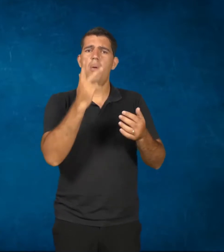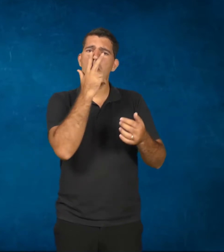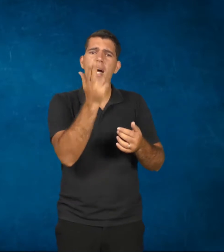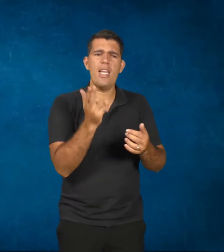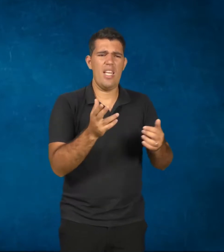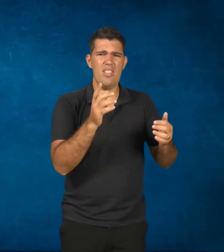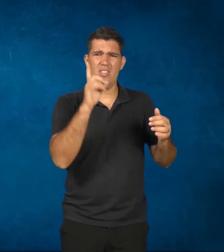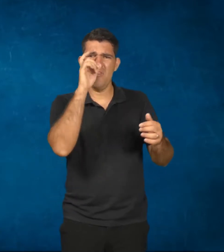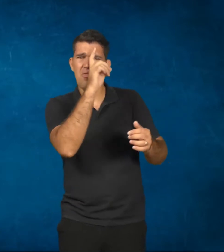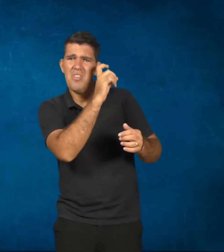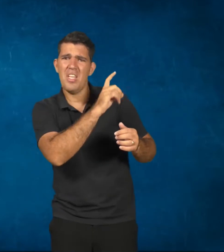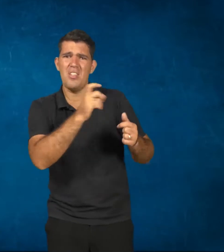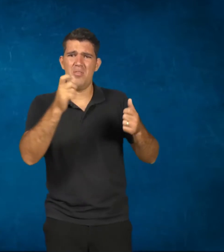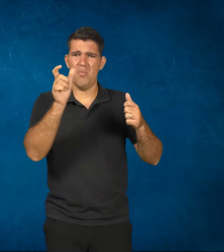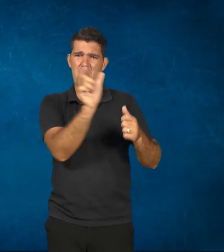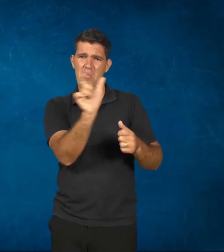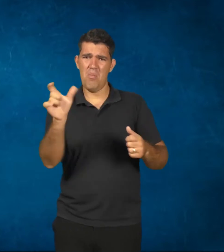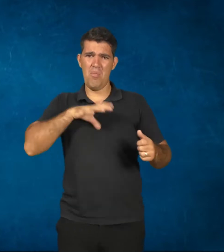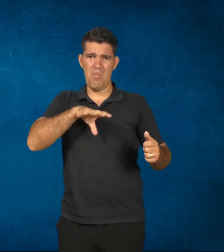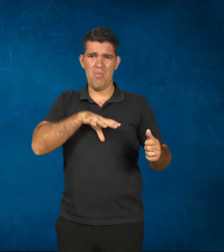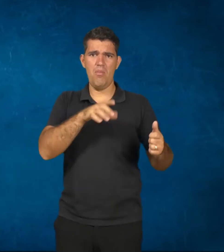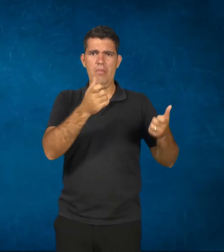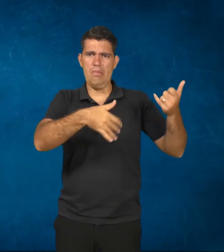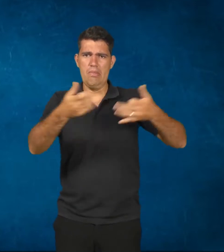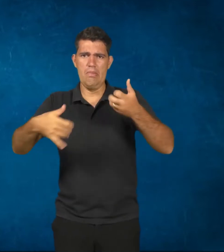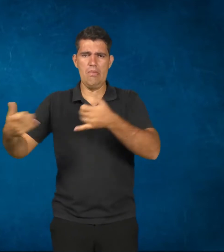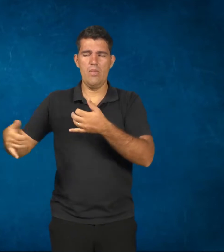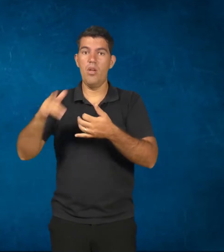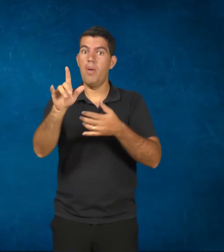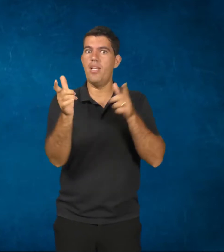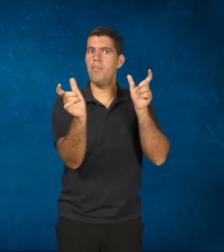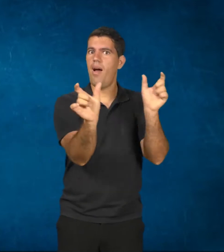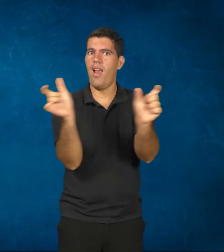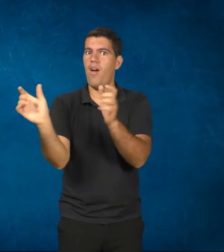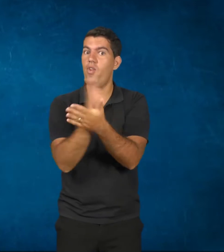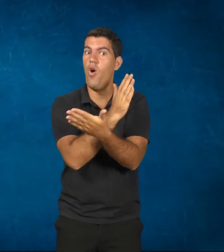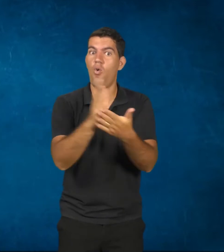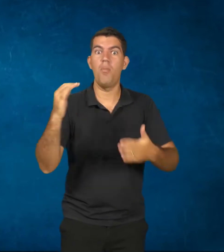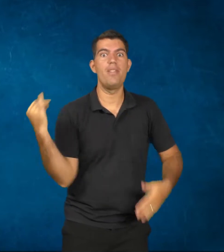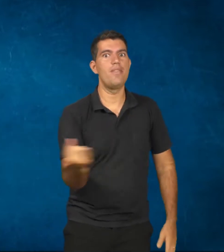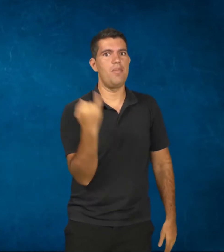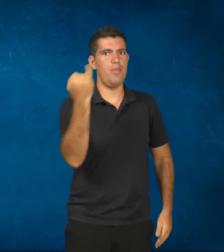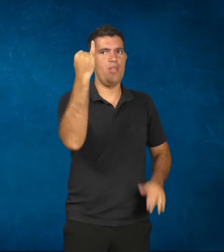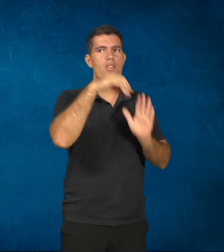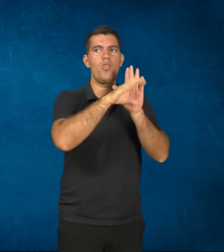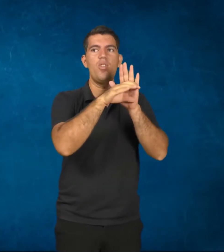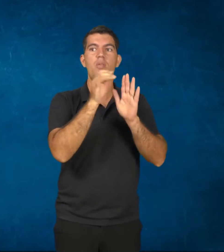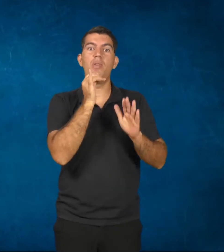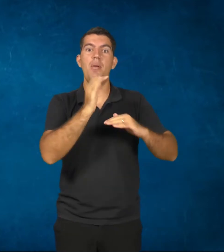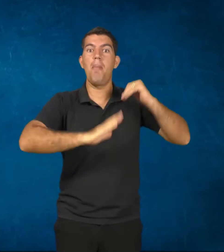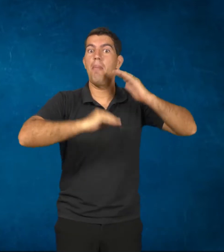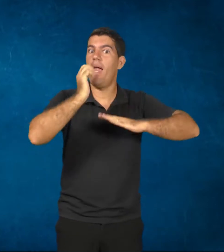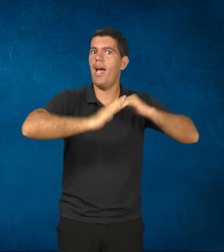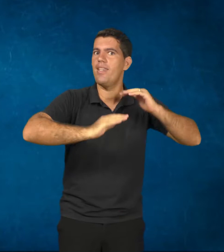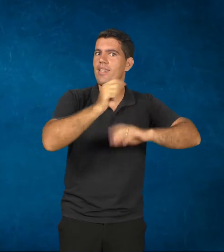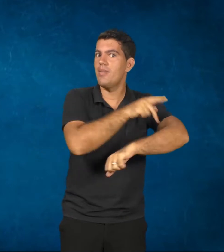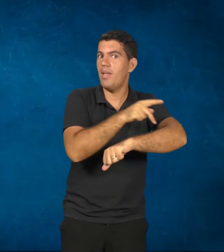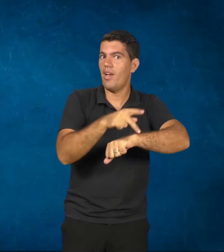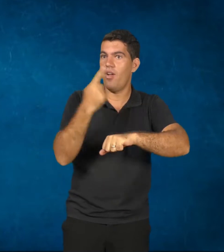bem complexo, mas é possível destacar palavras importantes nestes conceitos, como práticas